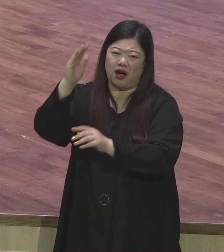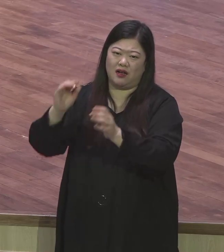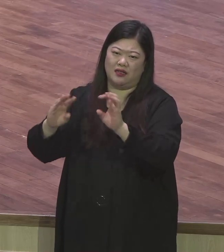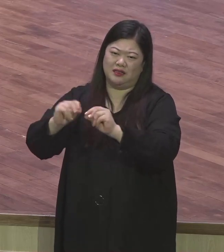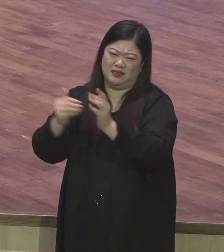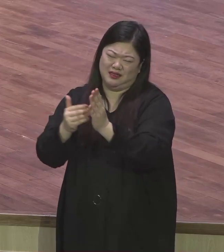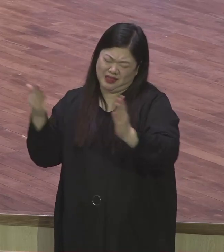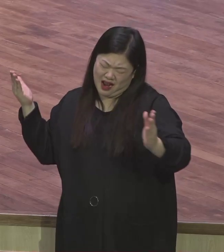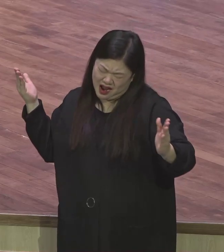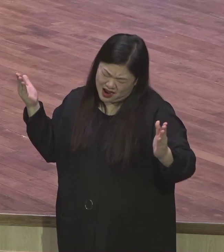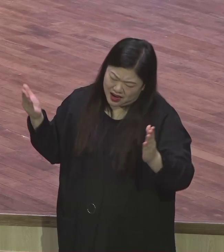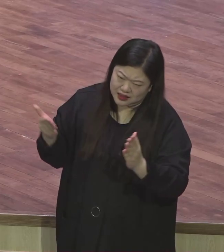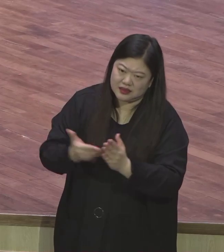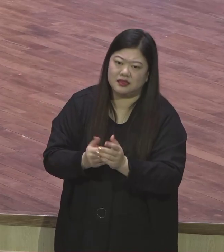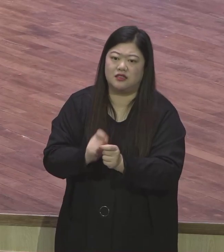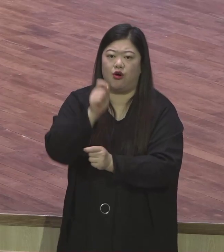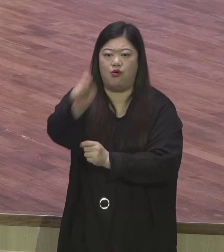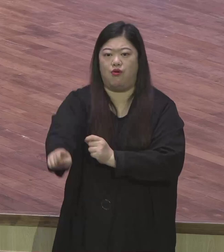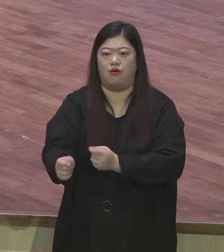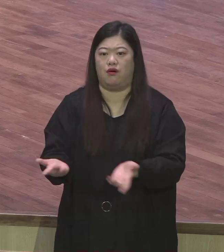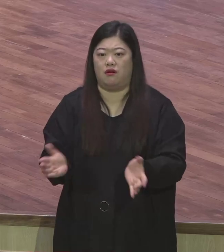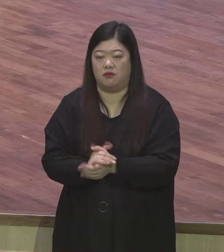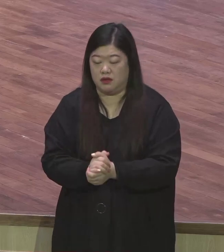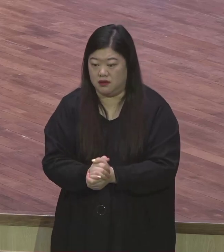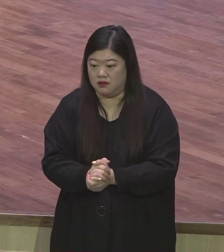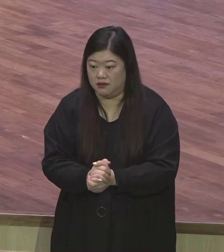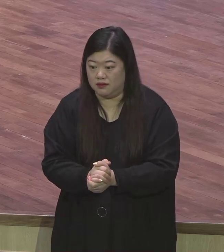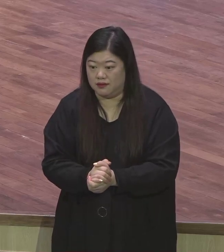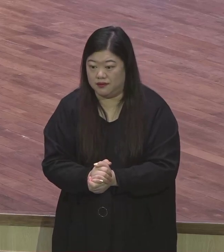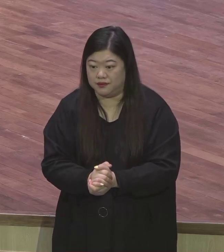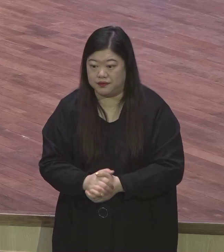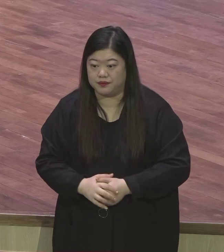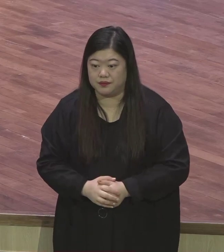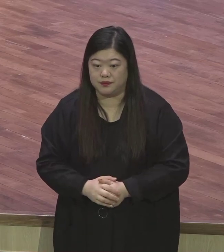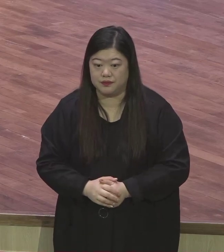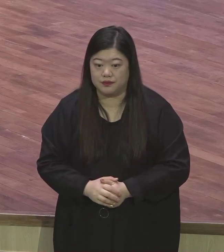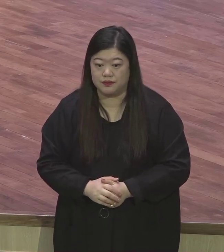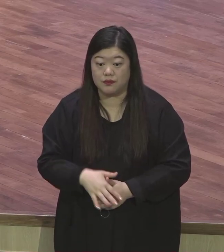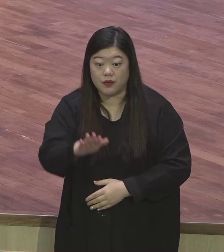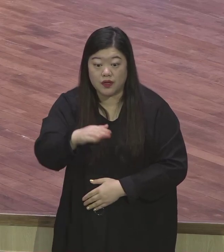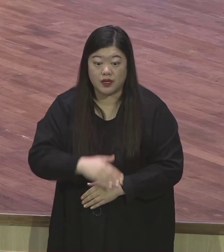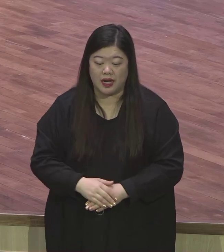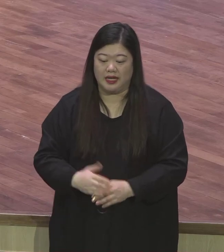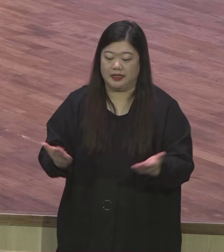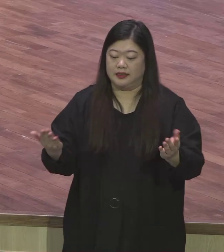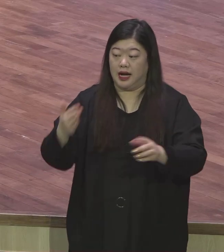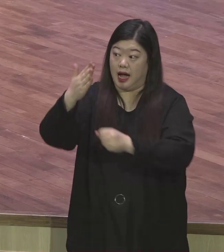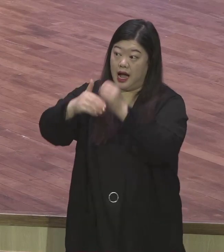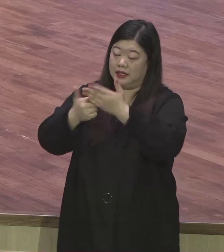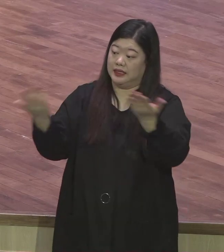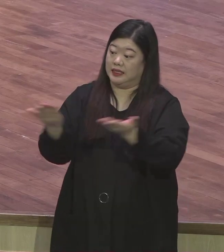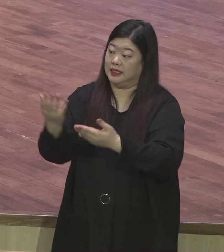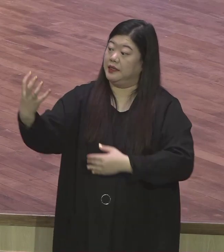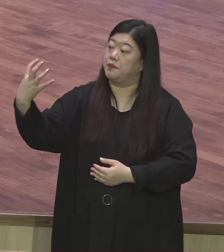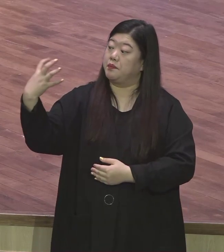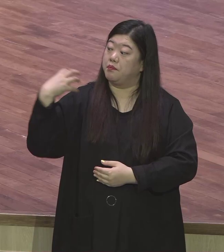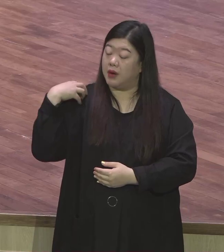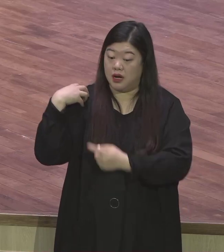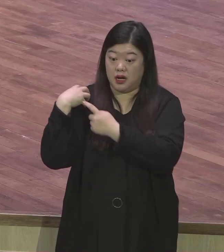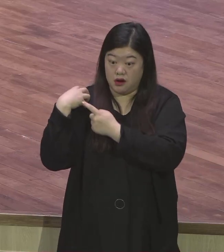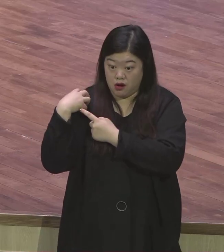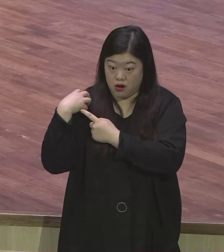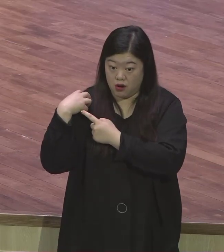무궁하도록 있느니라고 말씀했습니다. 우리가 사명을 감당하는 것은 하나님이